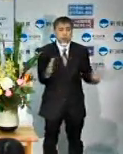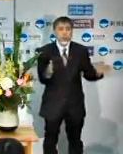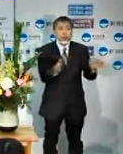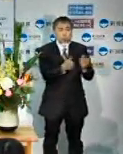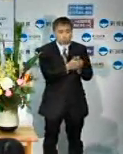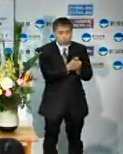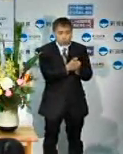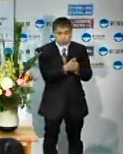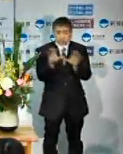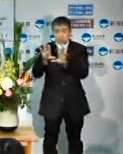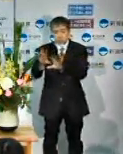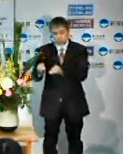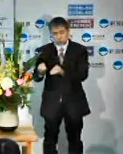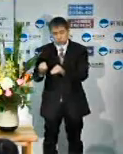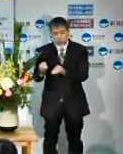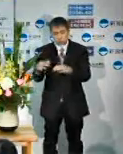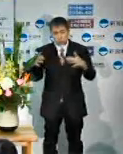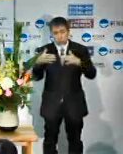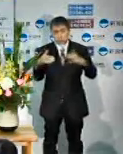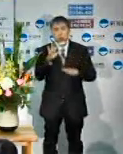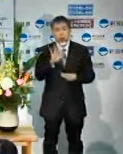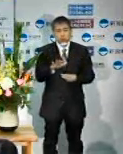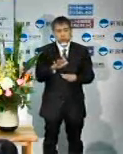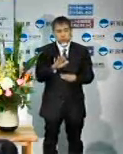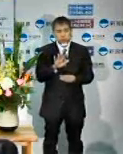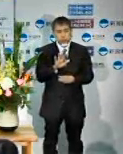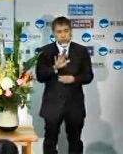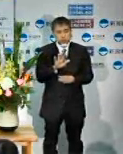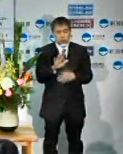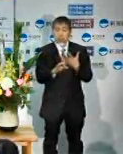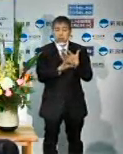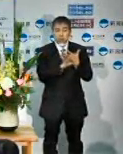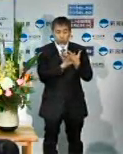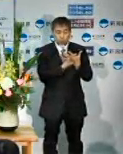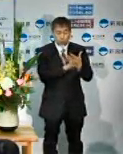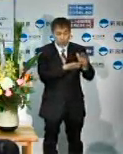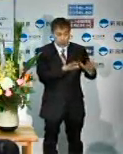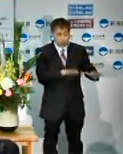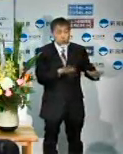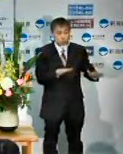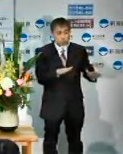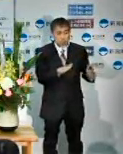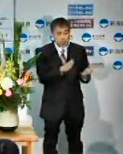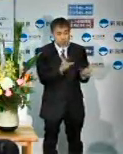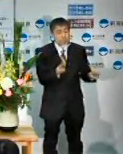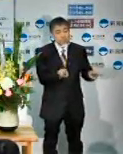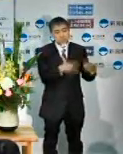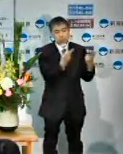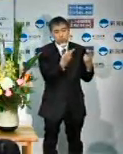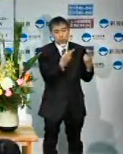やはり小規模校ですと何が問題かというと、子どもたちが例えば専門科目をですね、